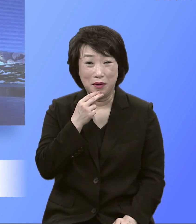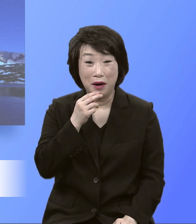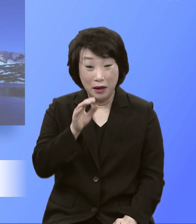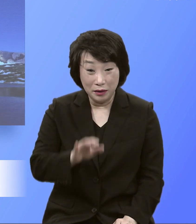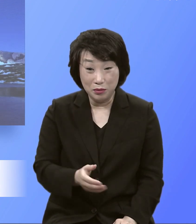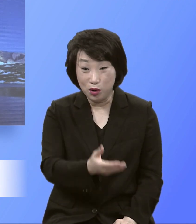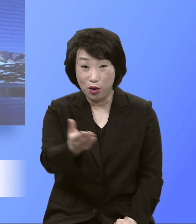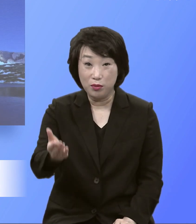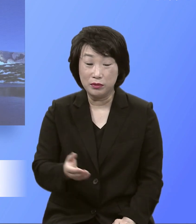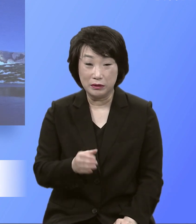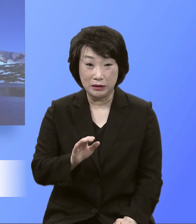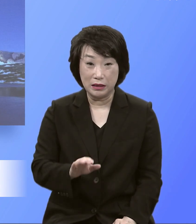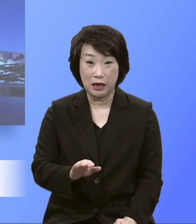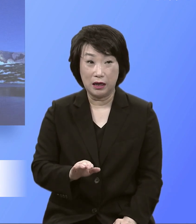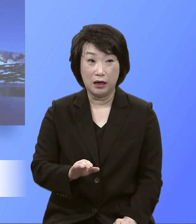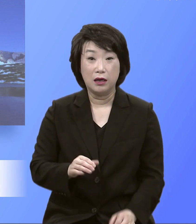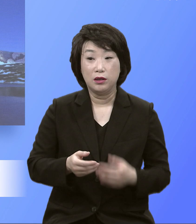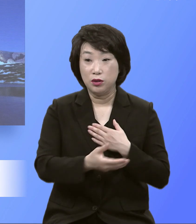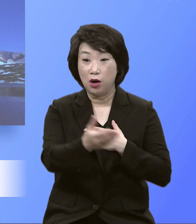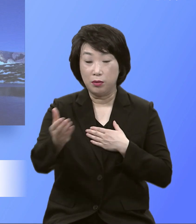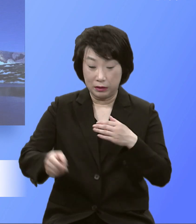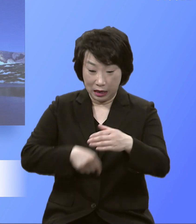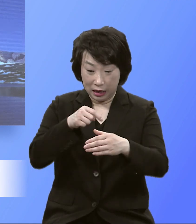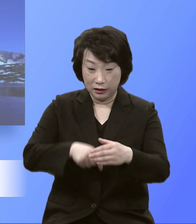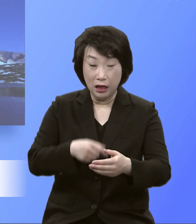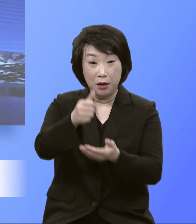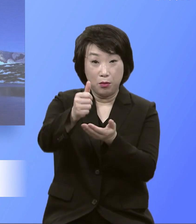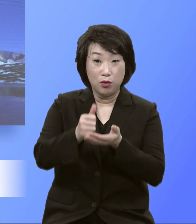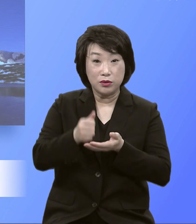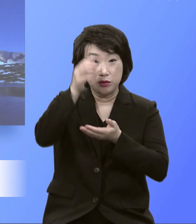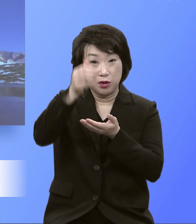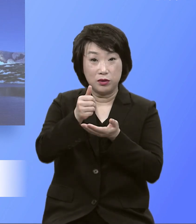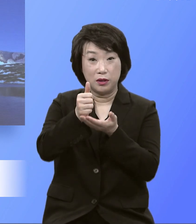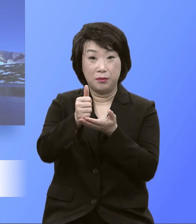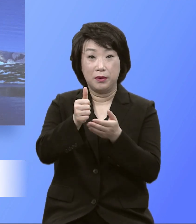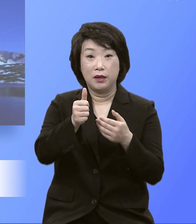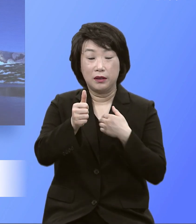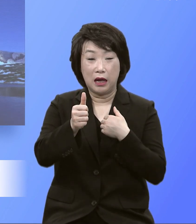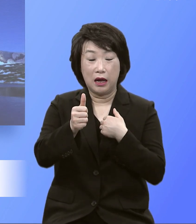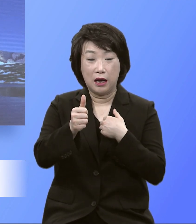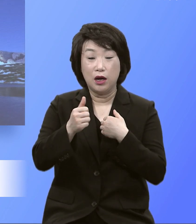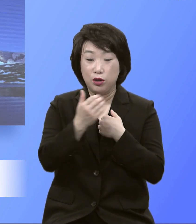그러면 여러분들이 여러분 안에 있는 성령이